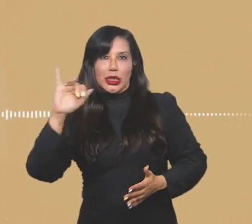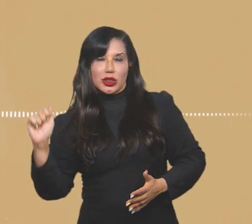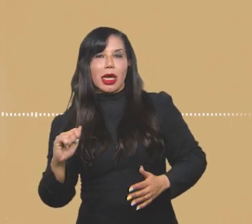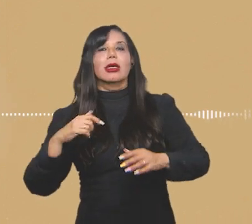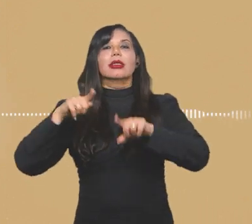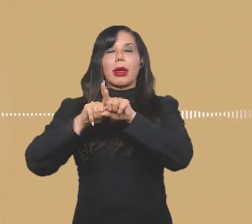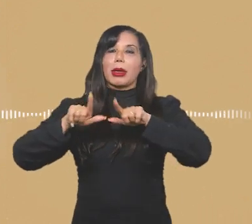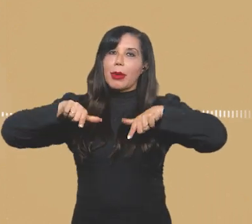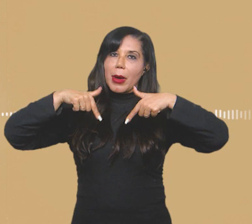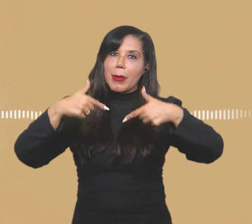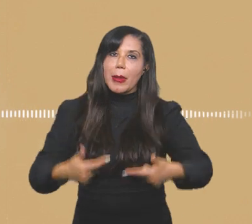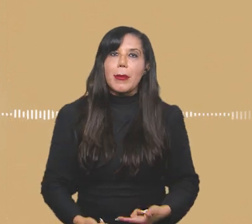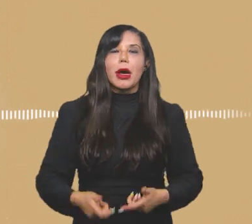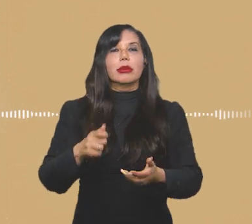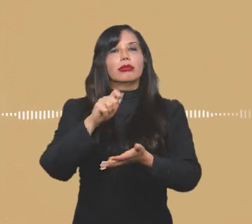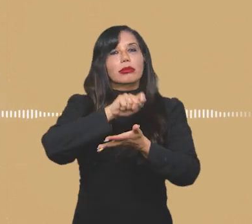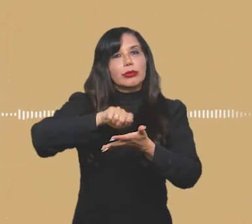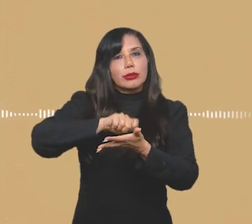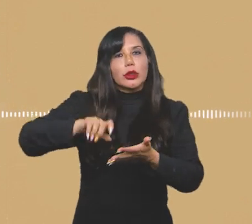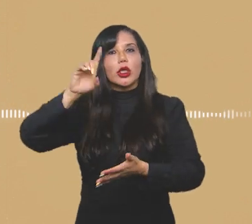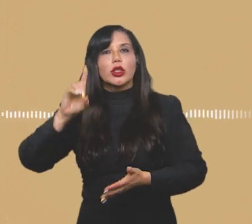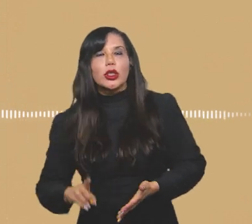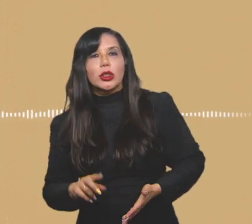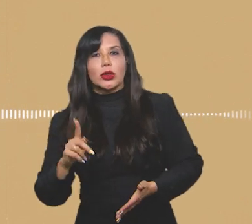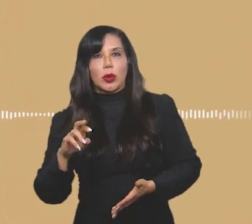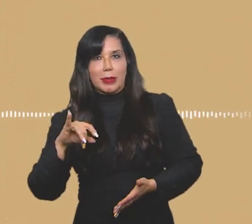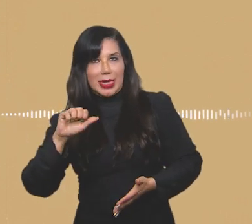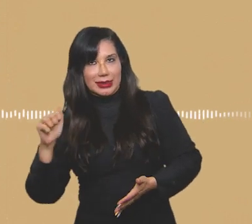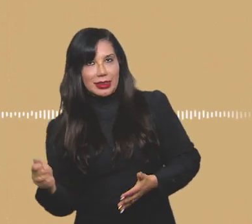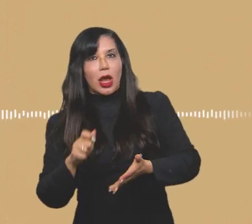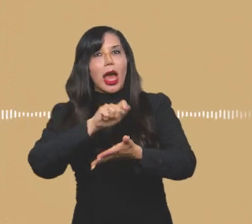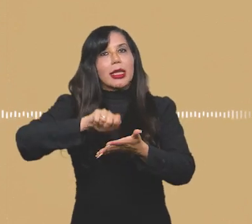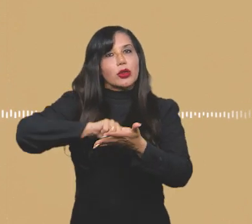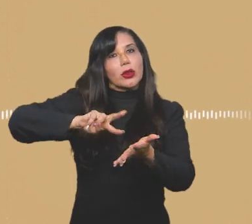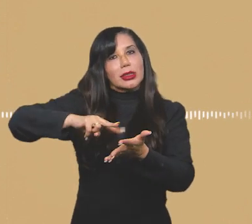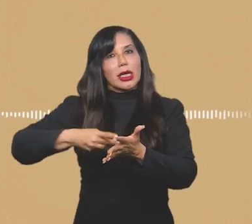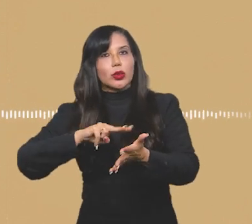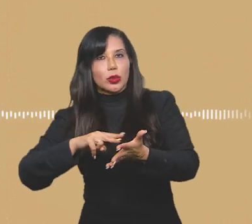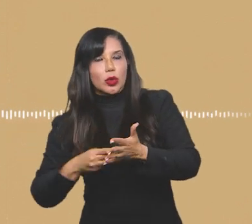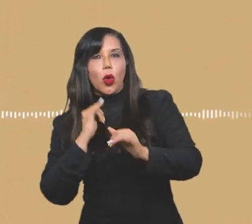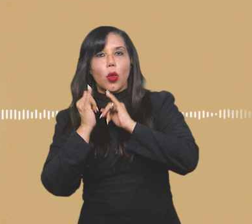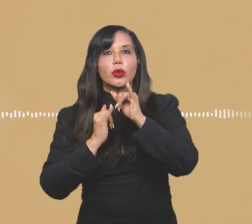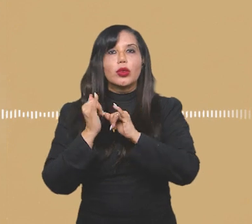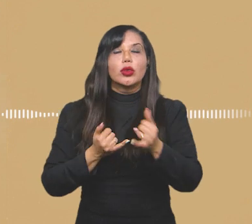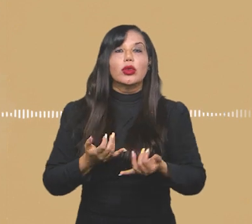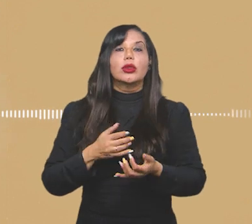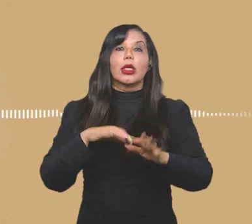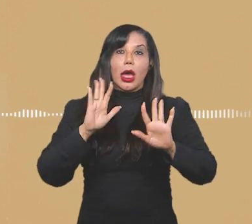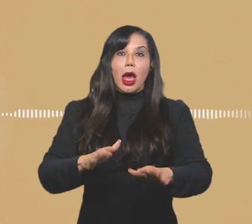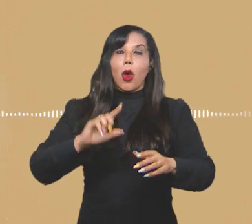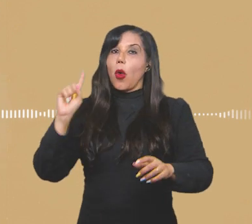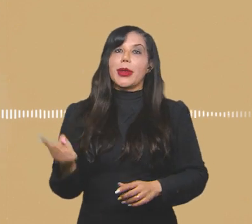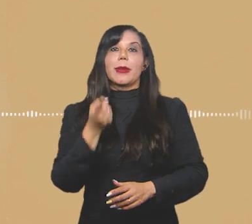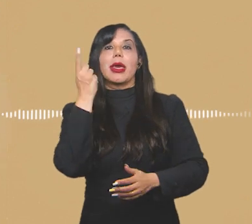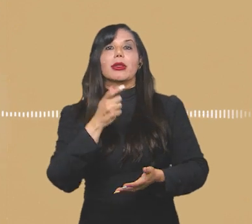e fez carreira também como compositor, diretor das prensas, redator, tradutor e contista. Ele foi o